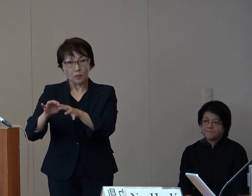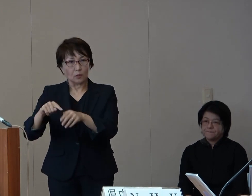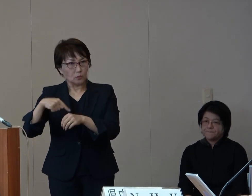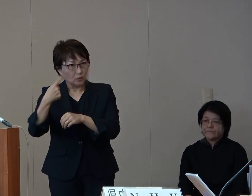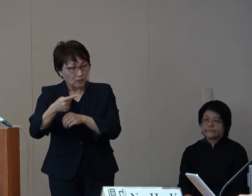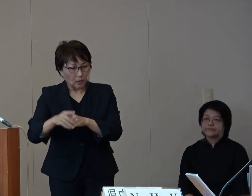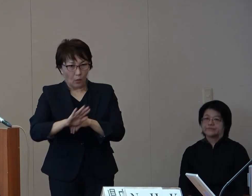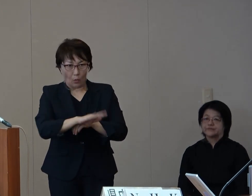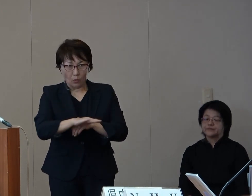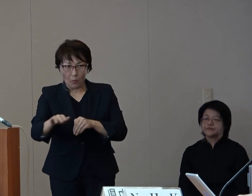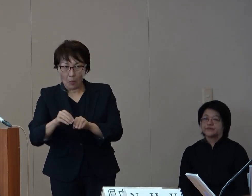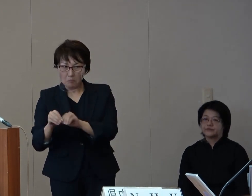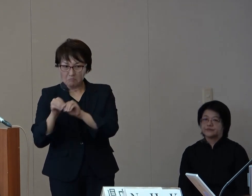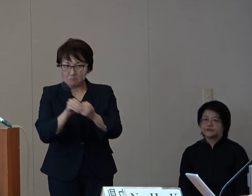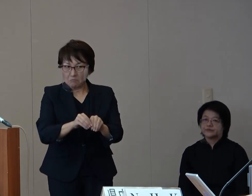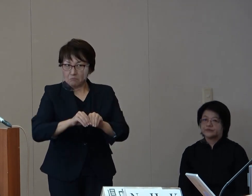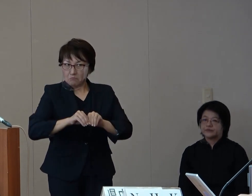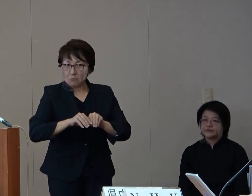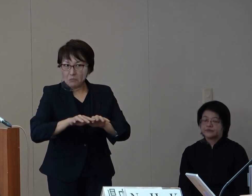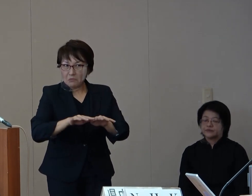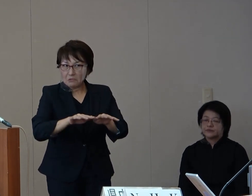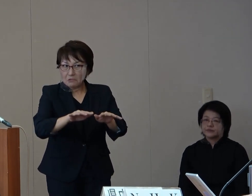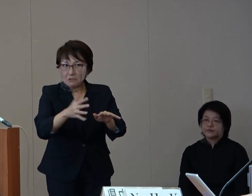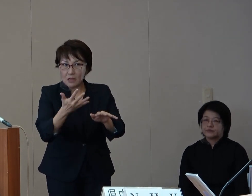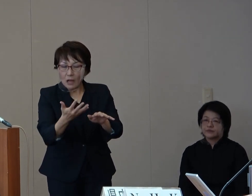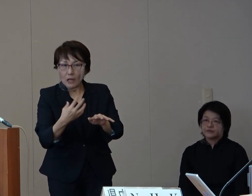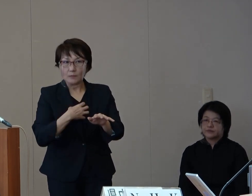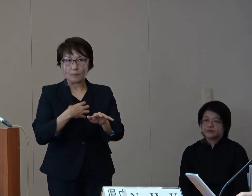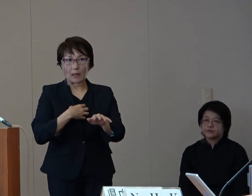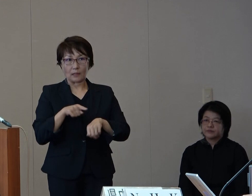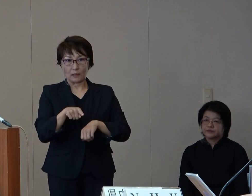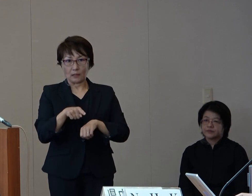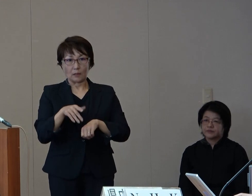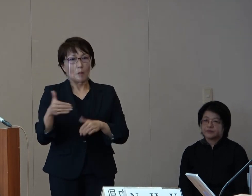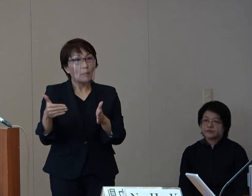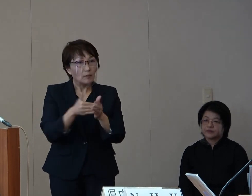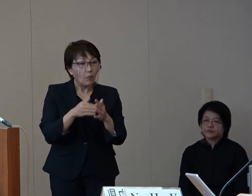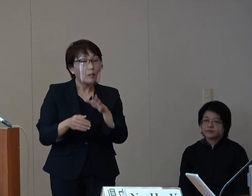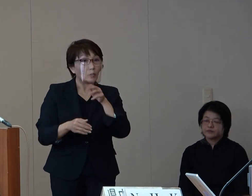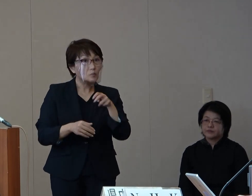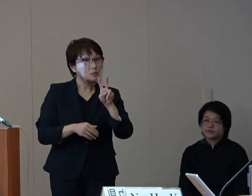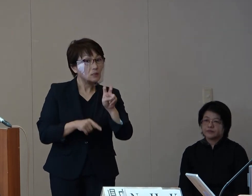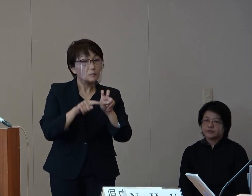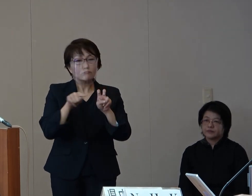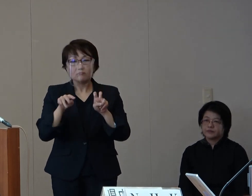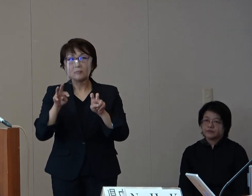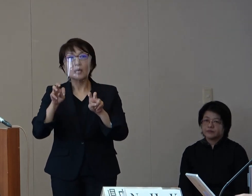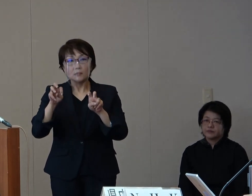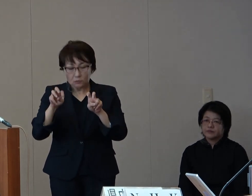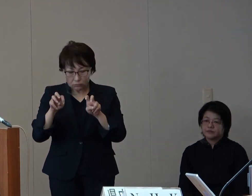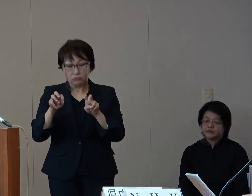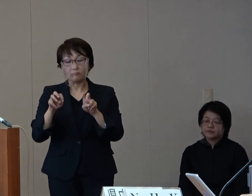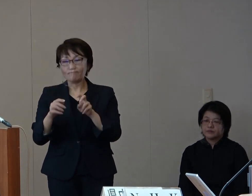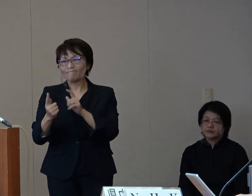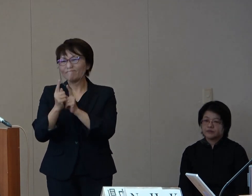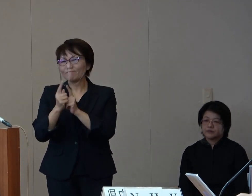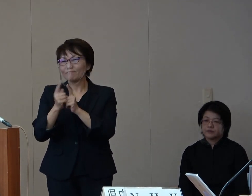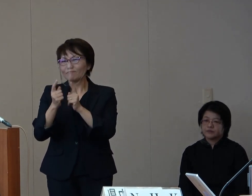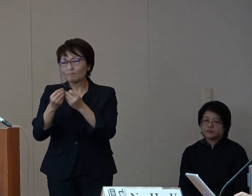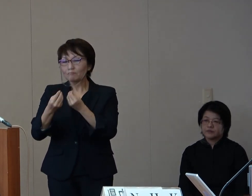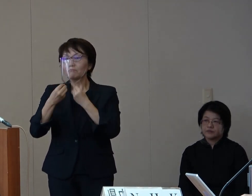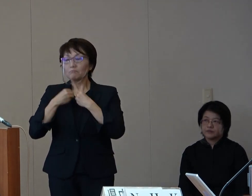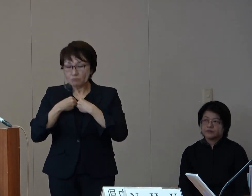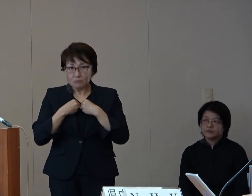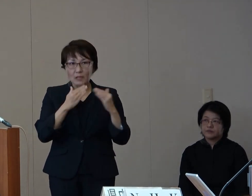あその感染が広がっていってしまうこれまでは二十年三十税の若者から家庭内側もにも就くまで次第